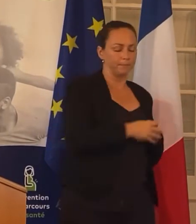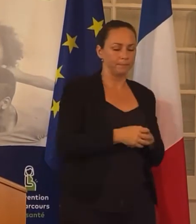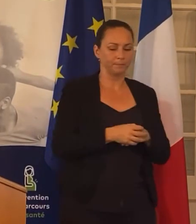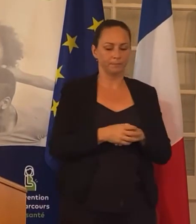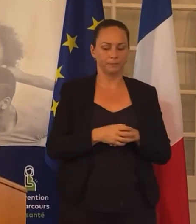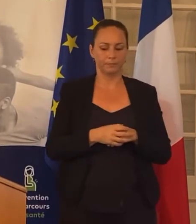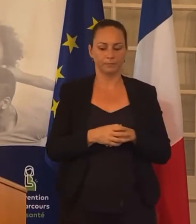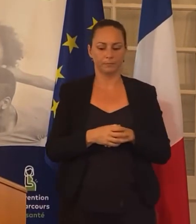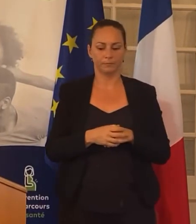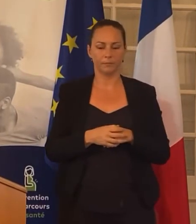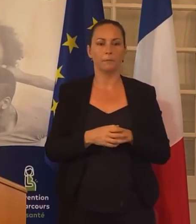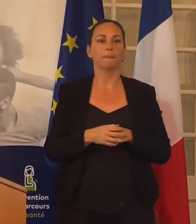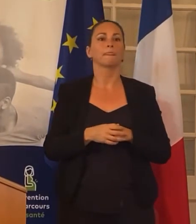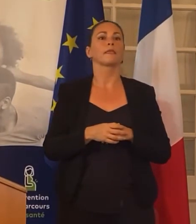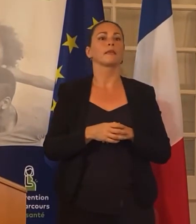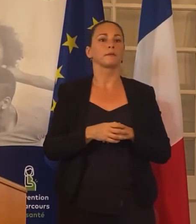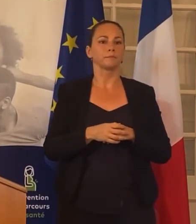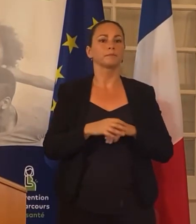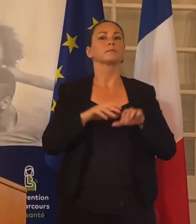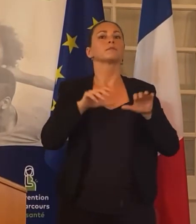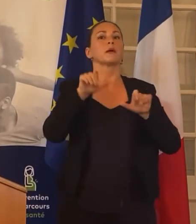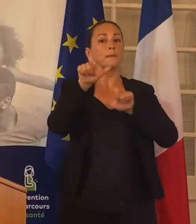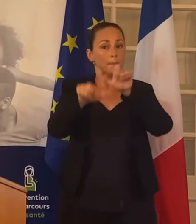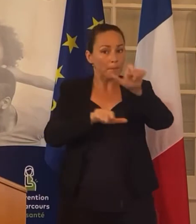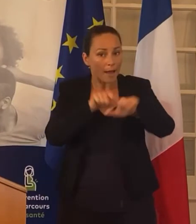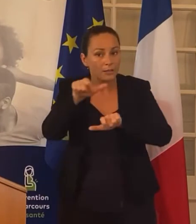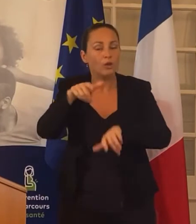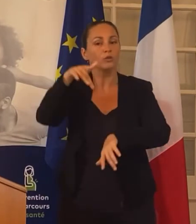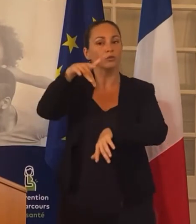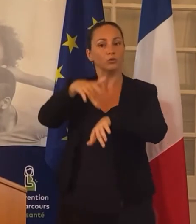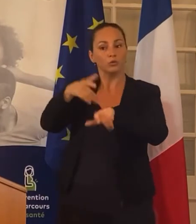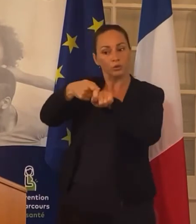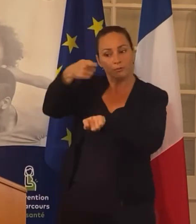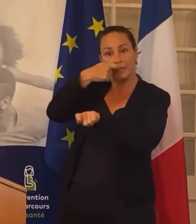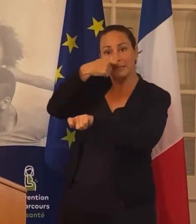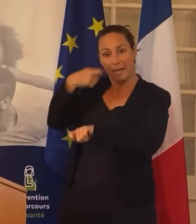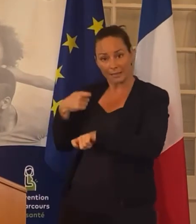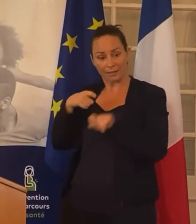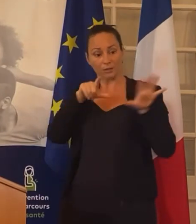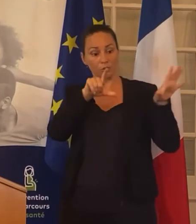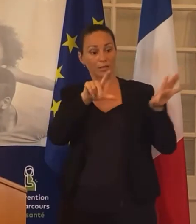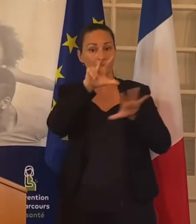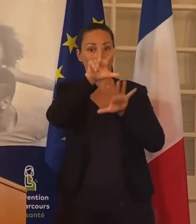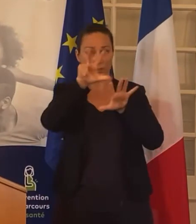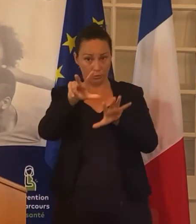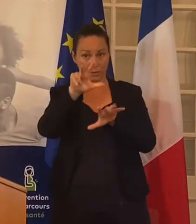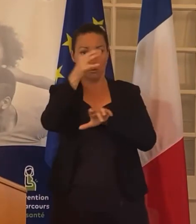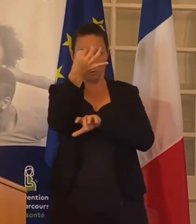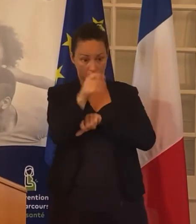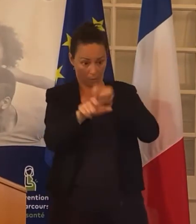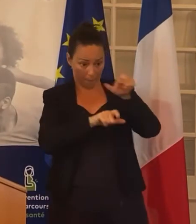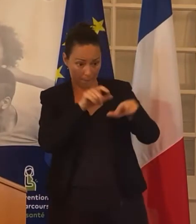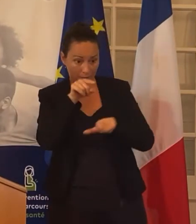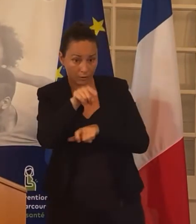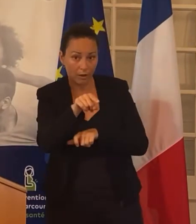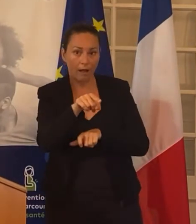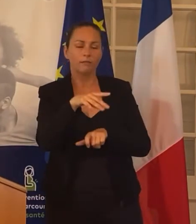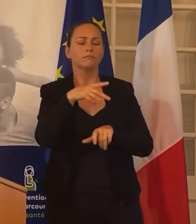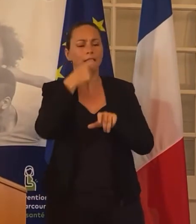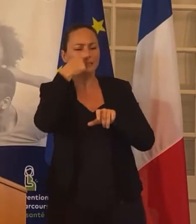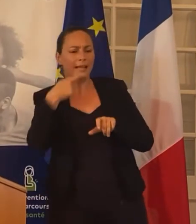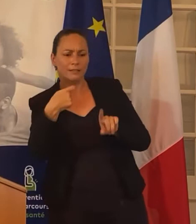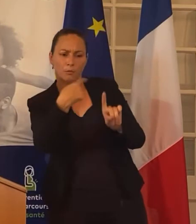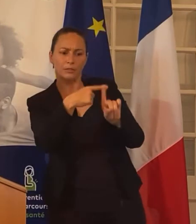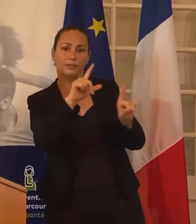78% des personnes testées et reconnues comme positives au Covid étaient le fait de personnes non vaccinées.